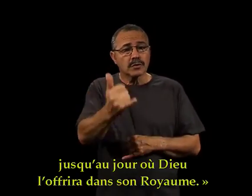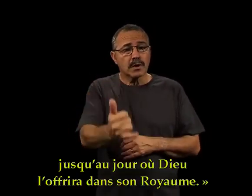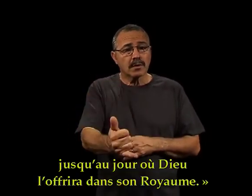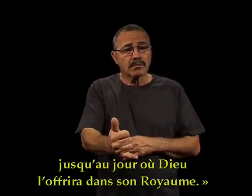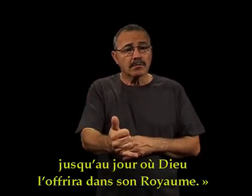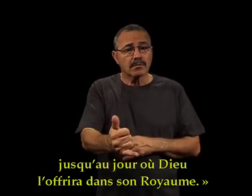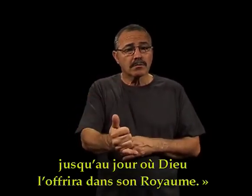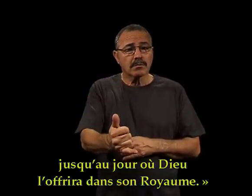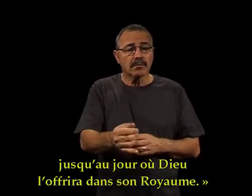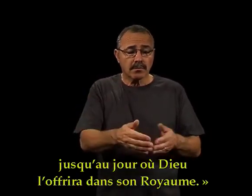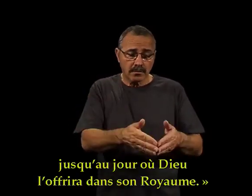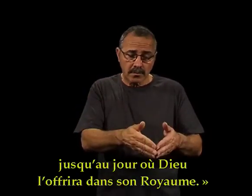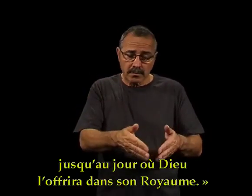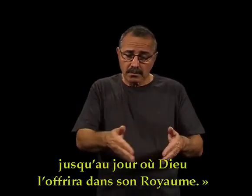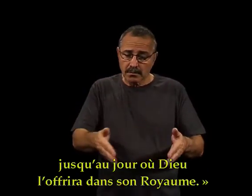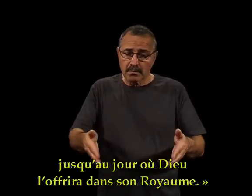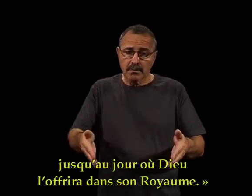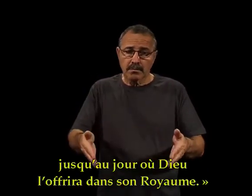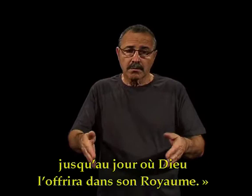jusqu'au jour où Dieu l'offrira dans son royaume. »